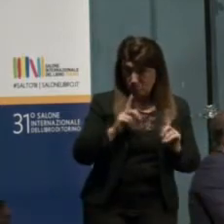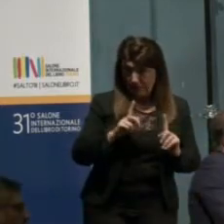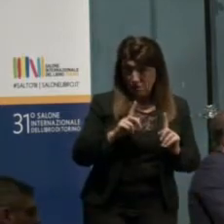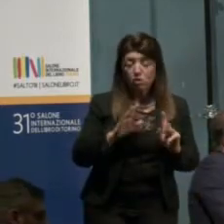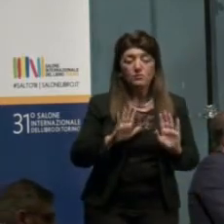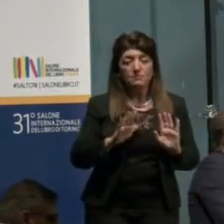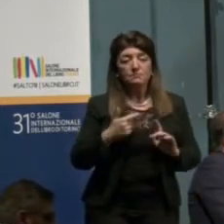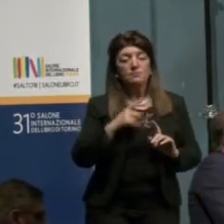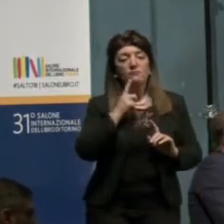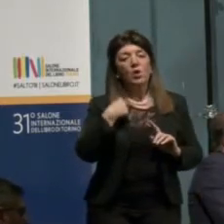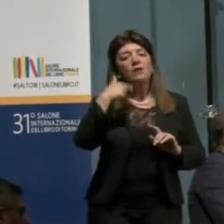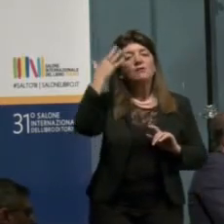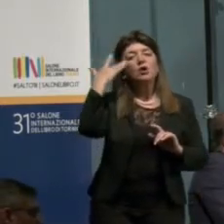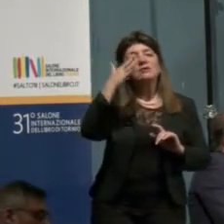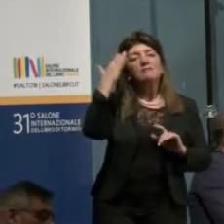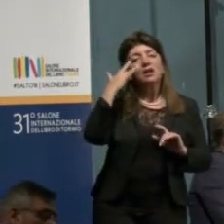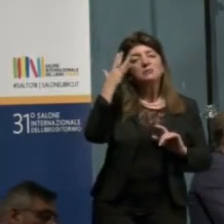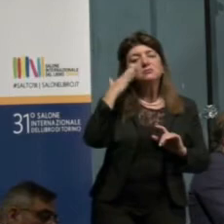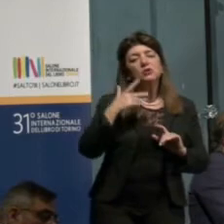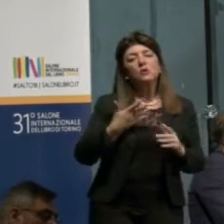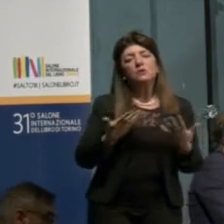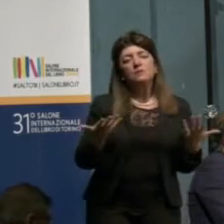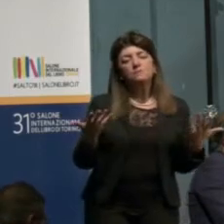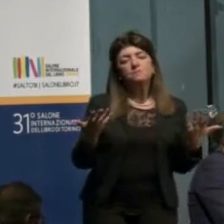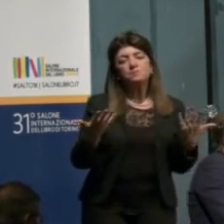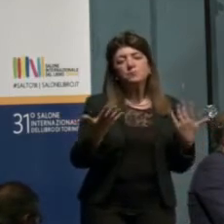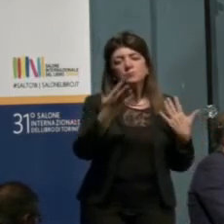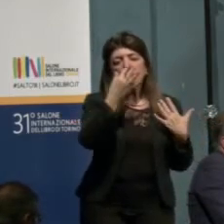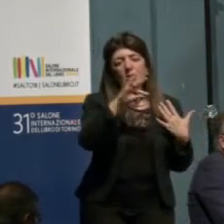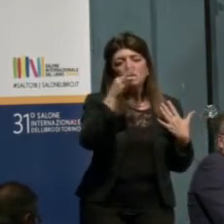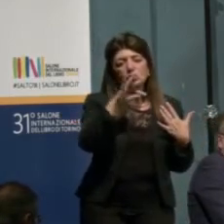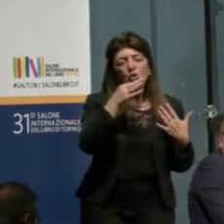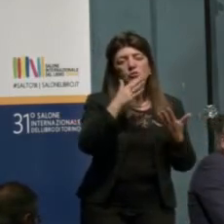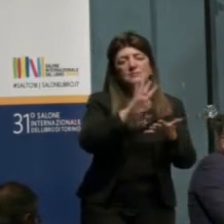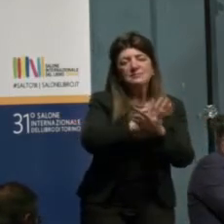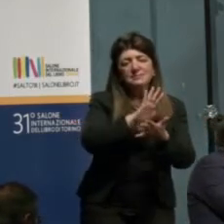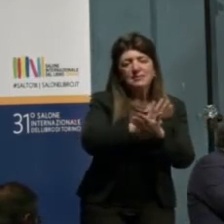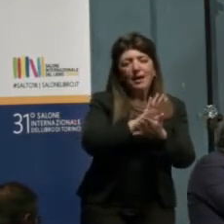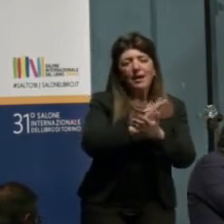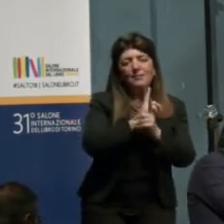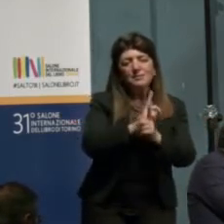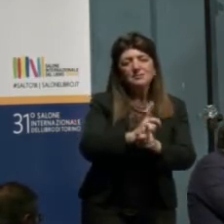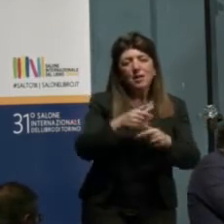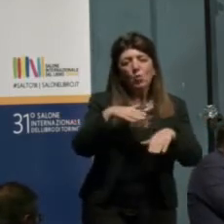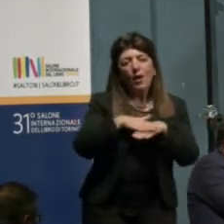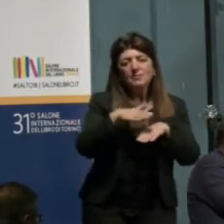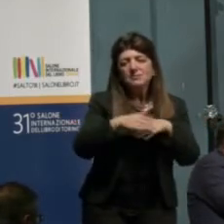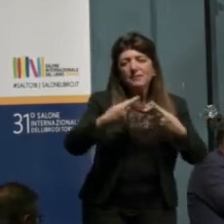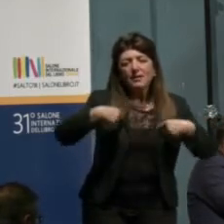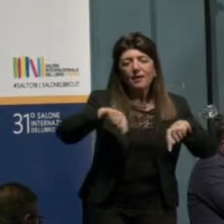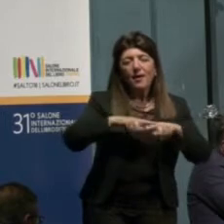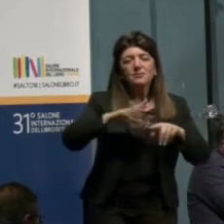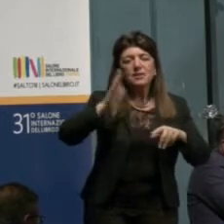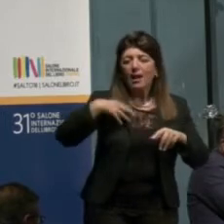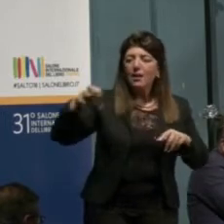alcune riflessioni sul discorso della stampa in base alla nostra esperienza lo abbiamo già fatto in altri